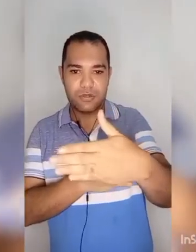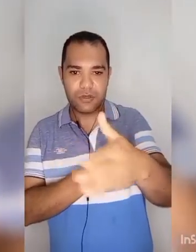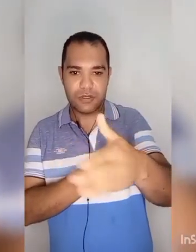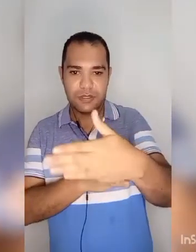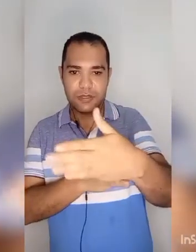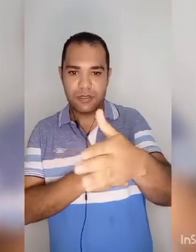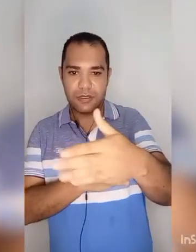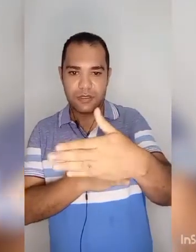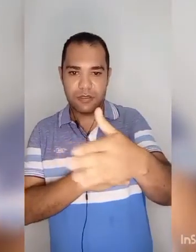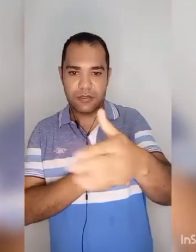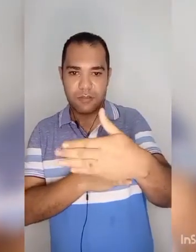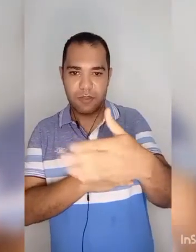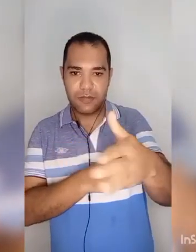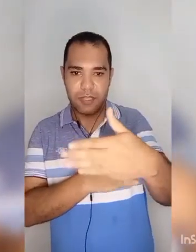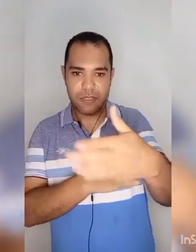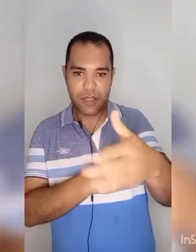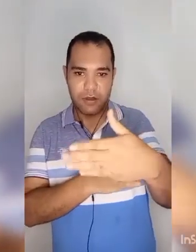دي تمام انها بتتحرك،